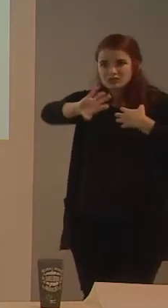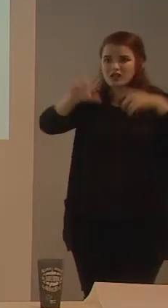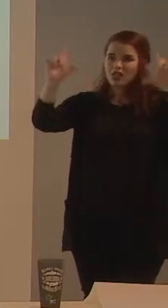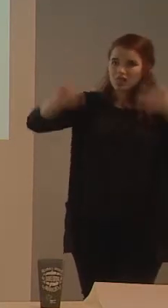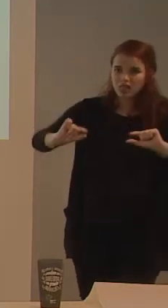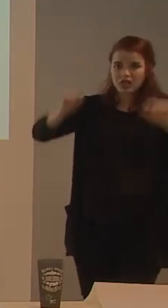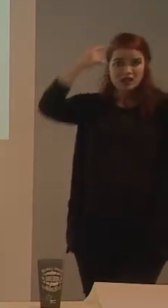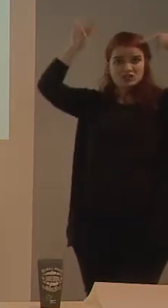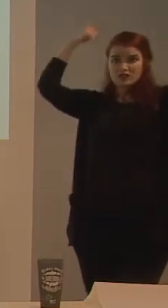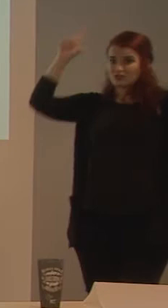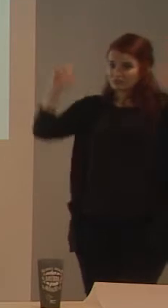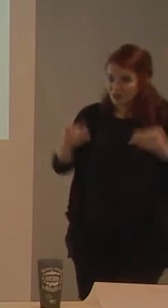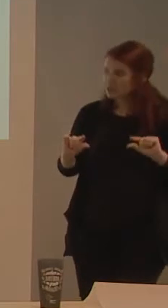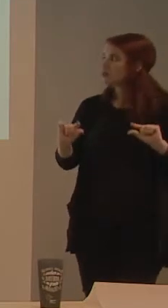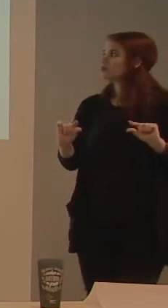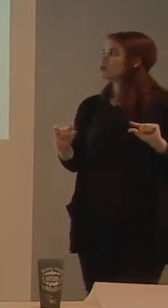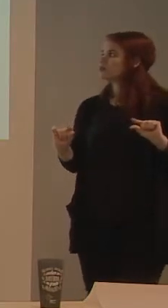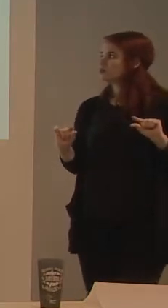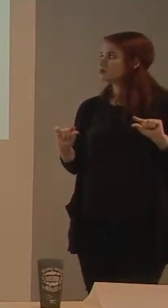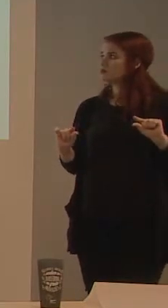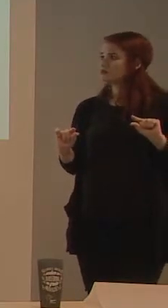menos criatividade